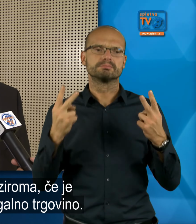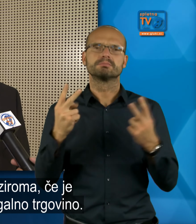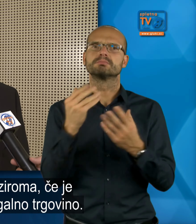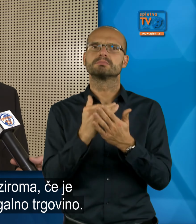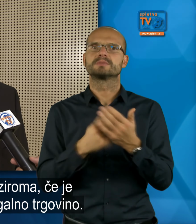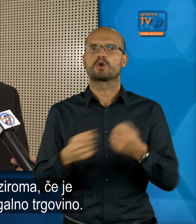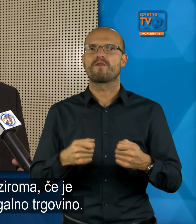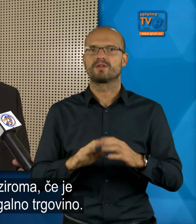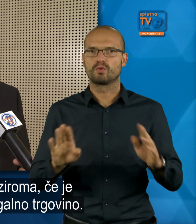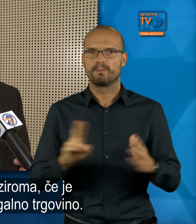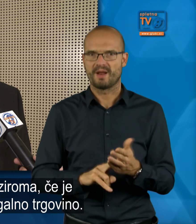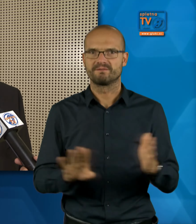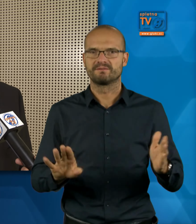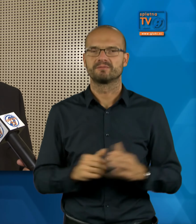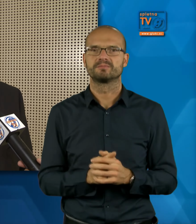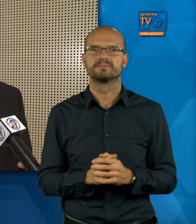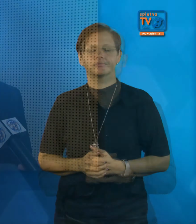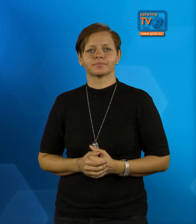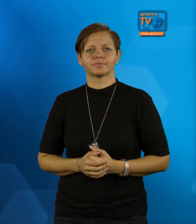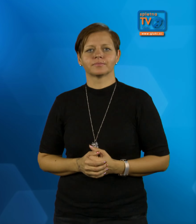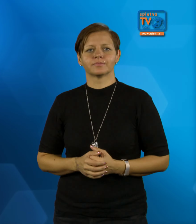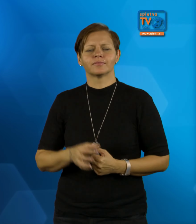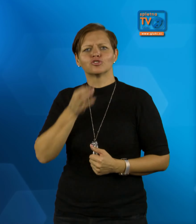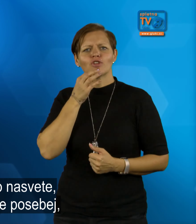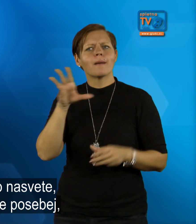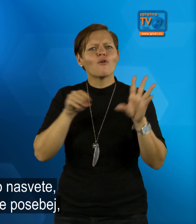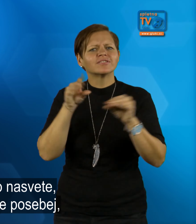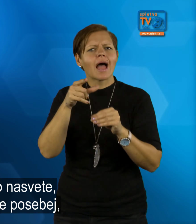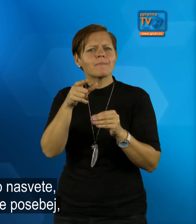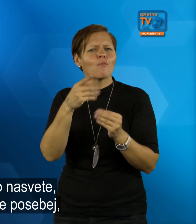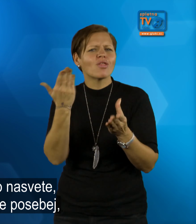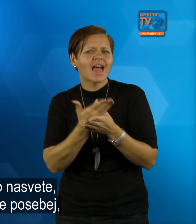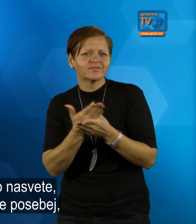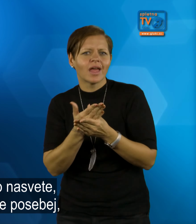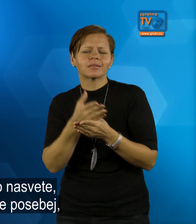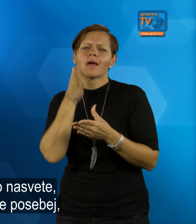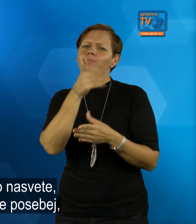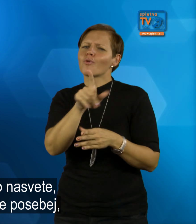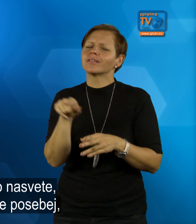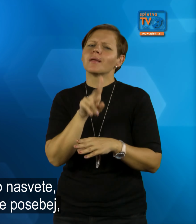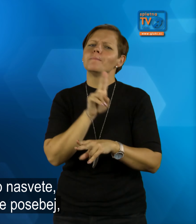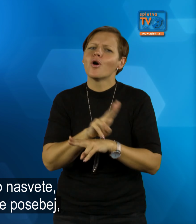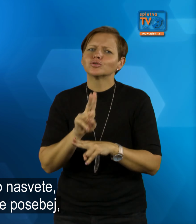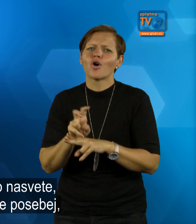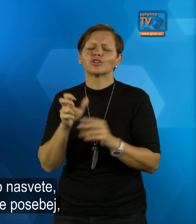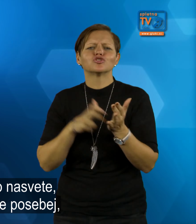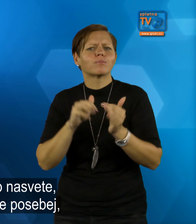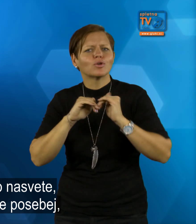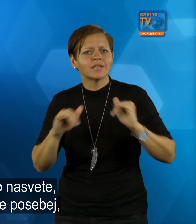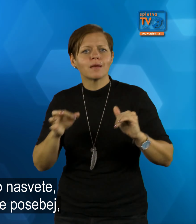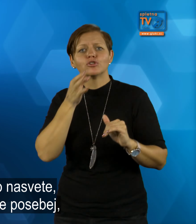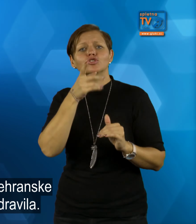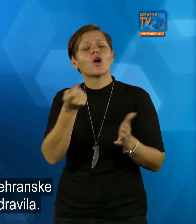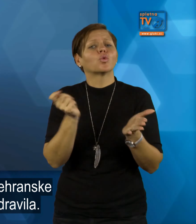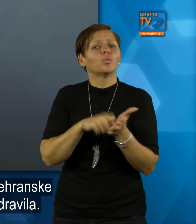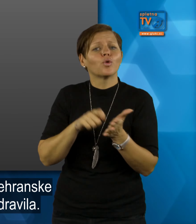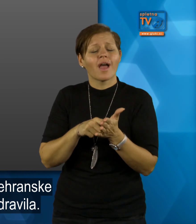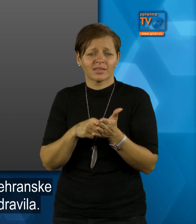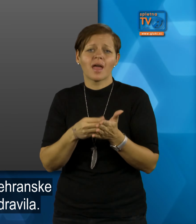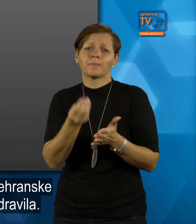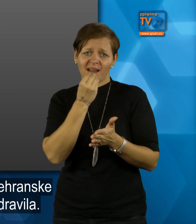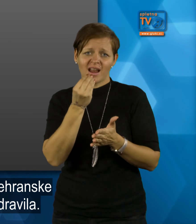neko legalno trgovino. Če povzamemo nasvete, Bodite pozorni, še posebej, če kupujete